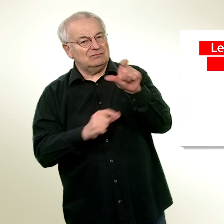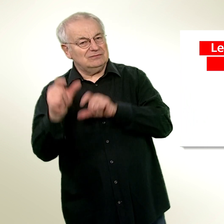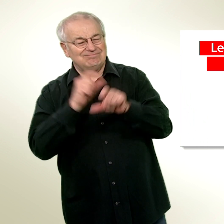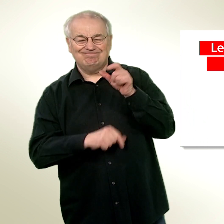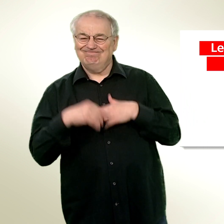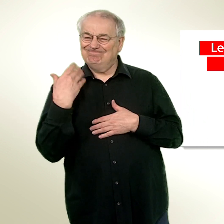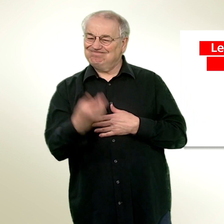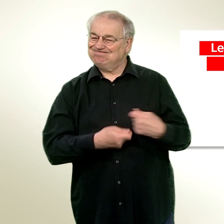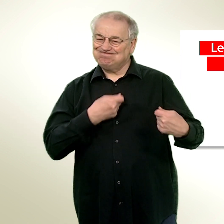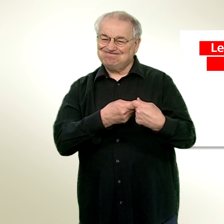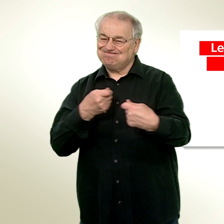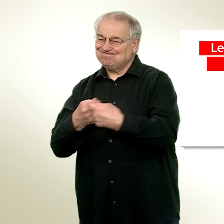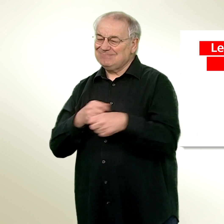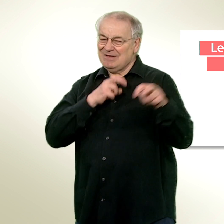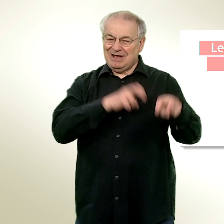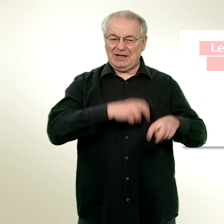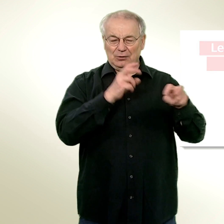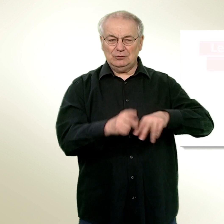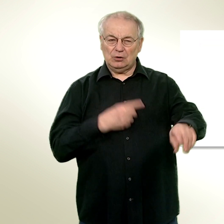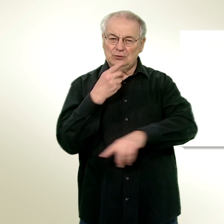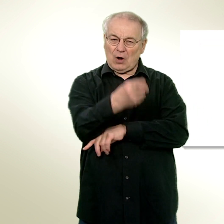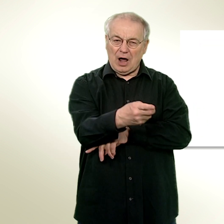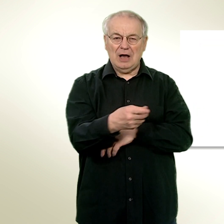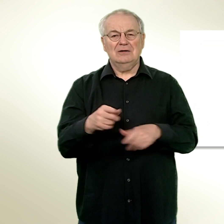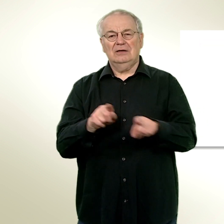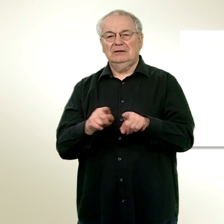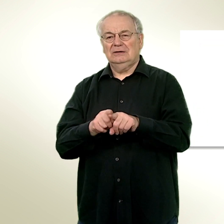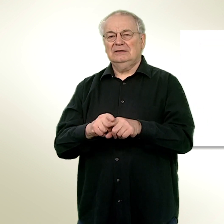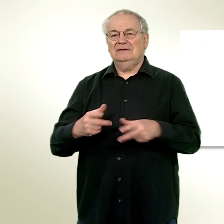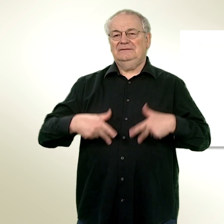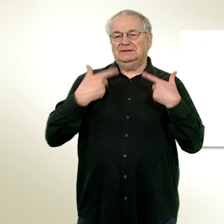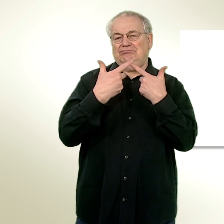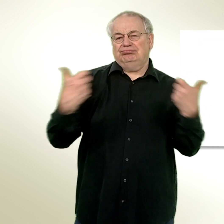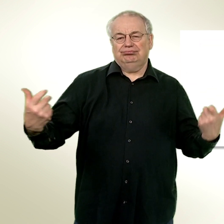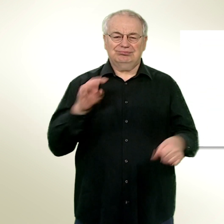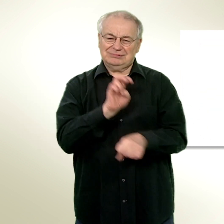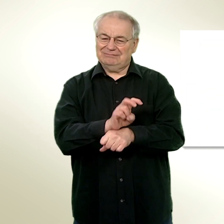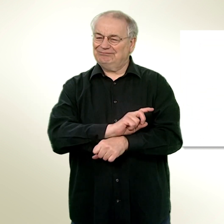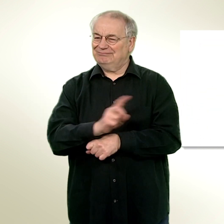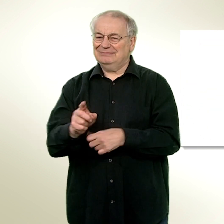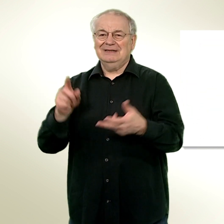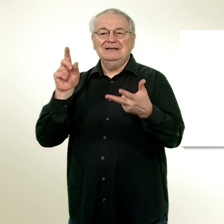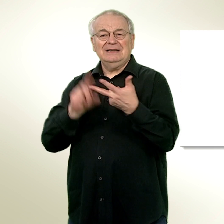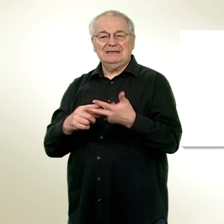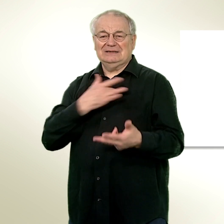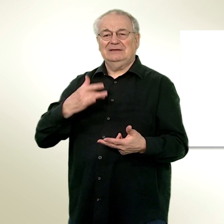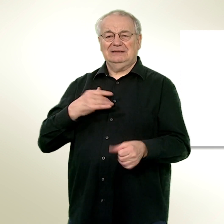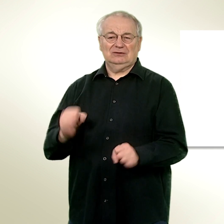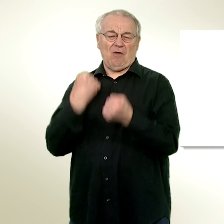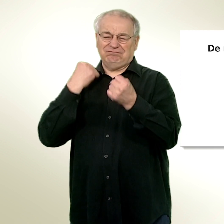pas compatibles avec une agriculture durable, le maintien de la biodiversité et la préservation de la santé. De nombreuses